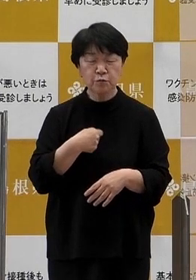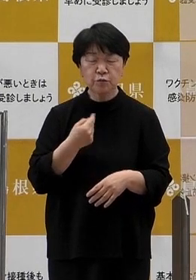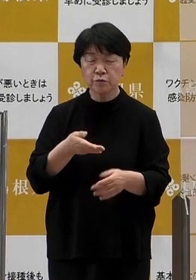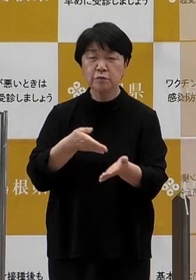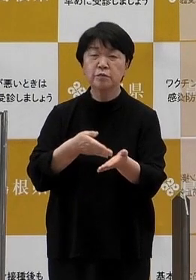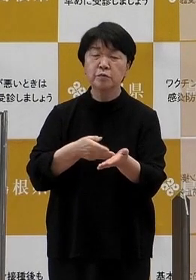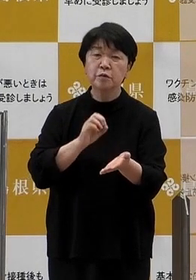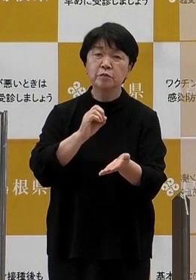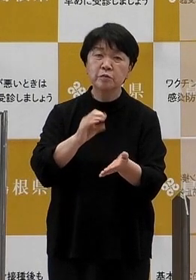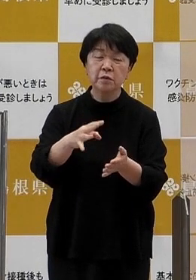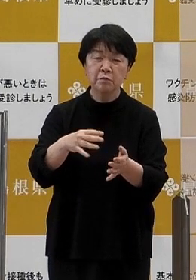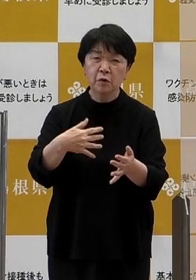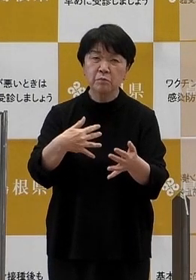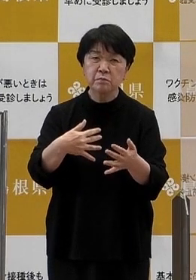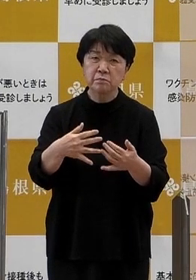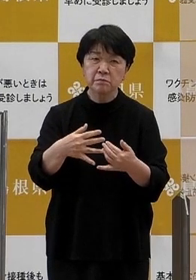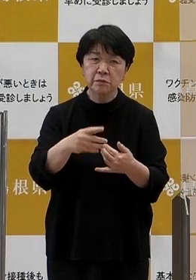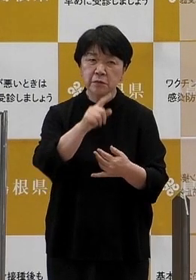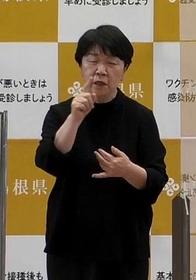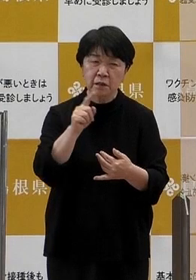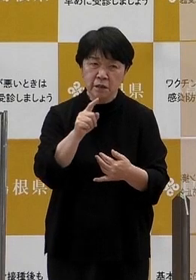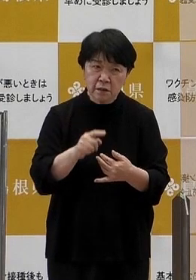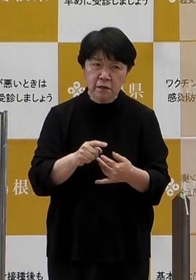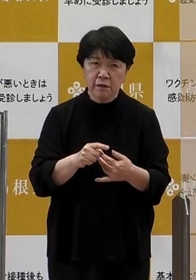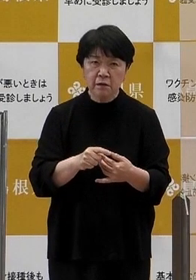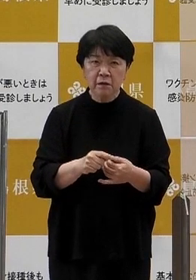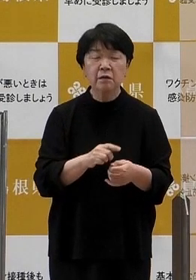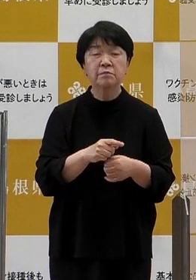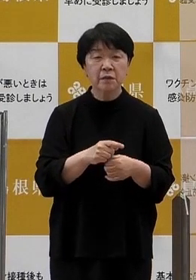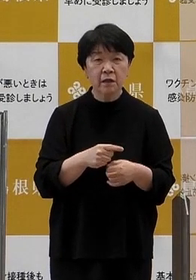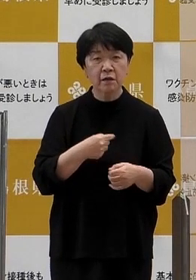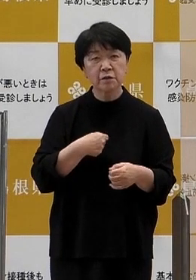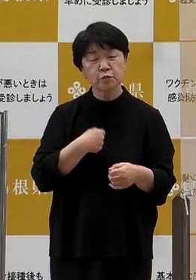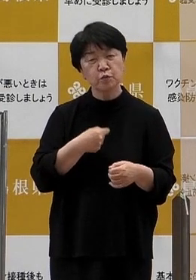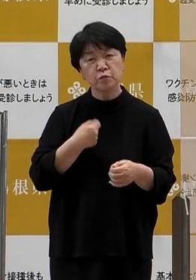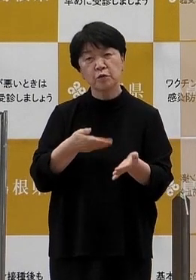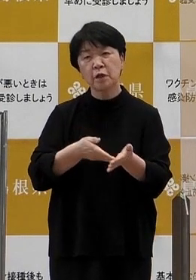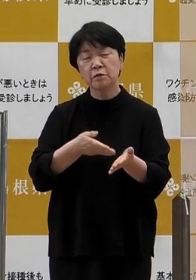ないかと、ちょっと県の能力を超えている